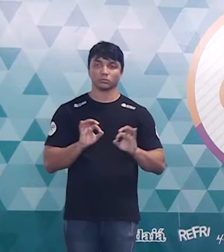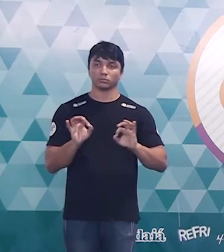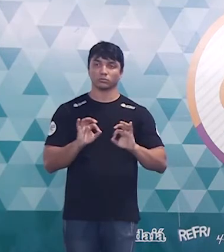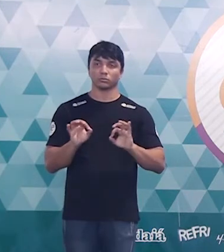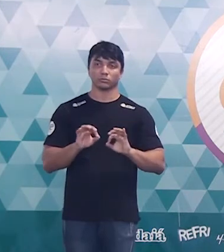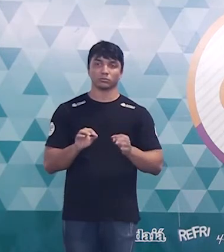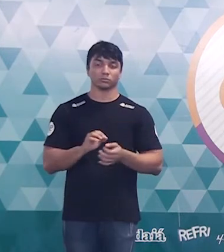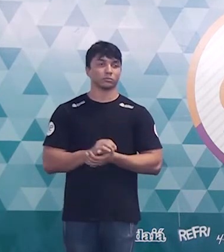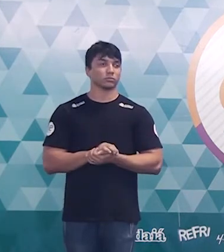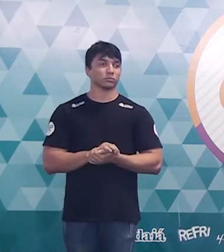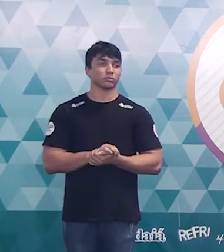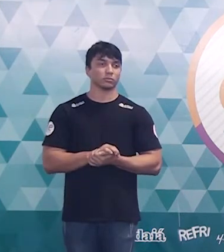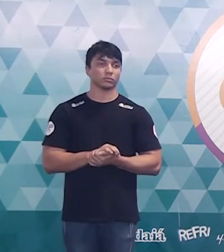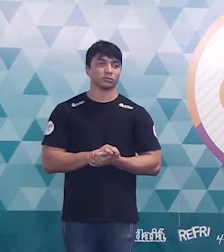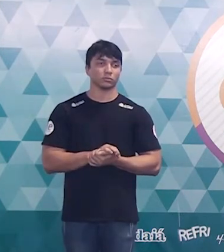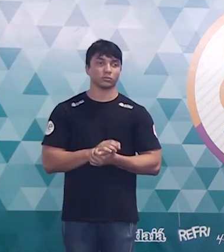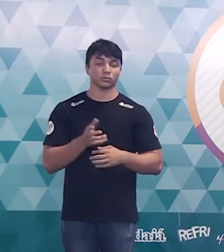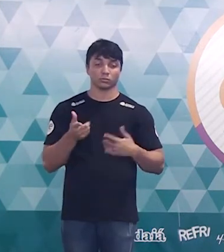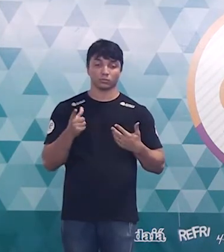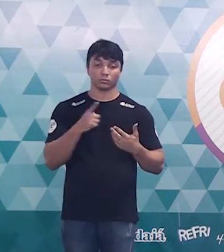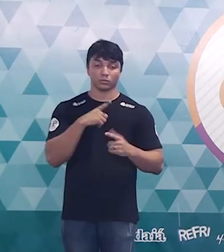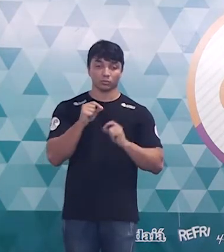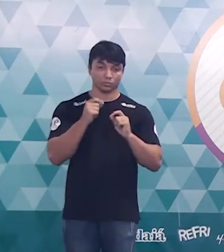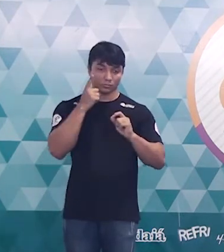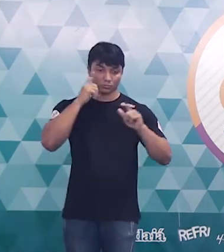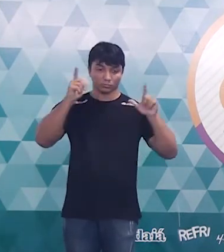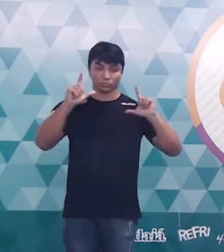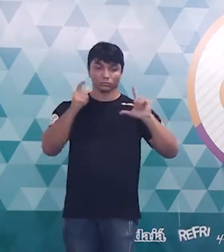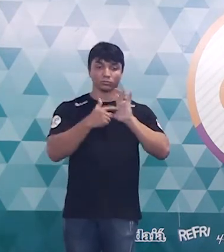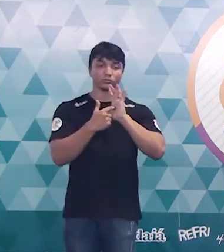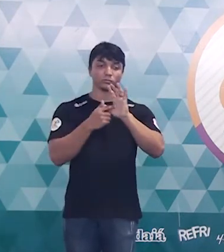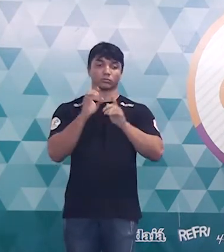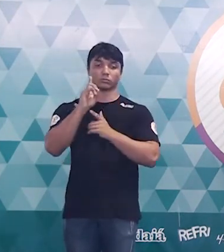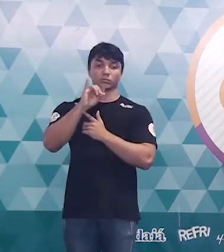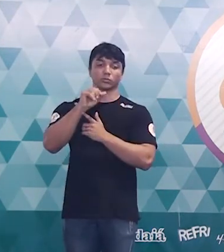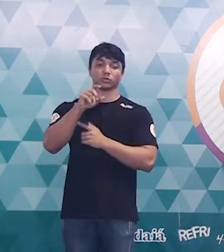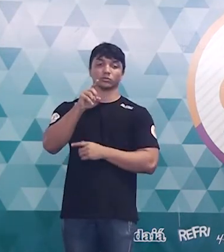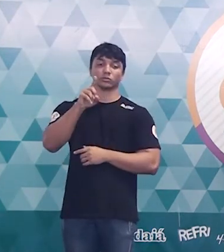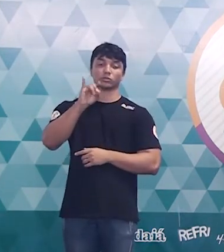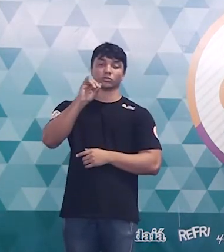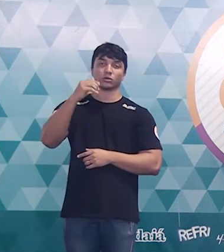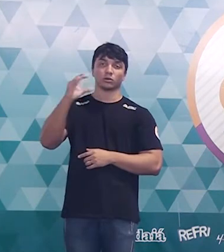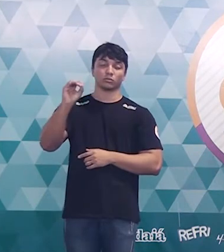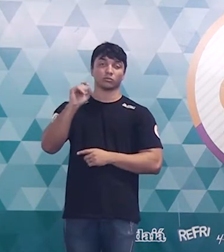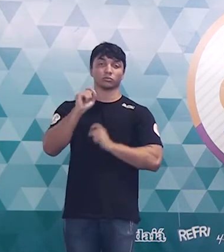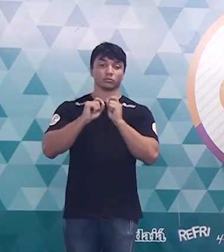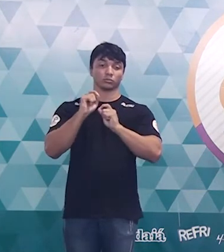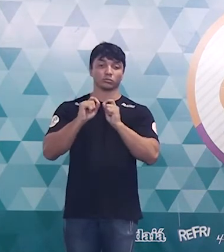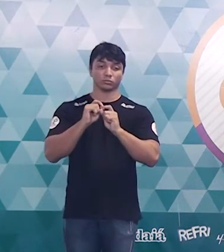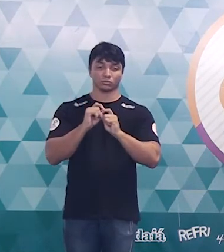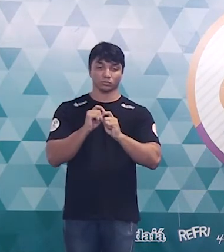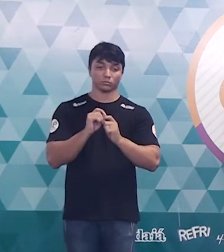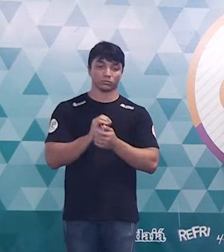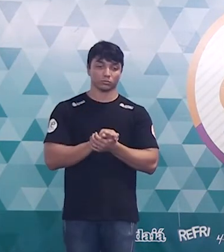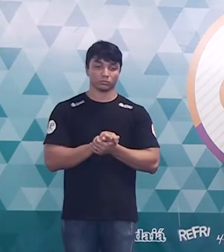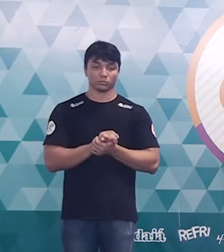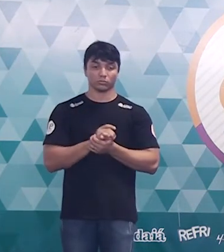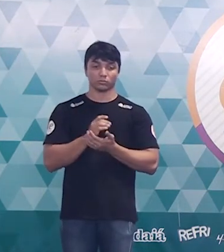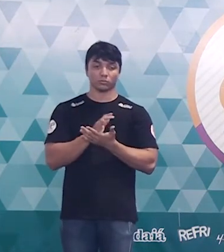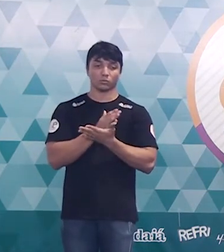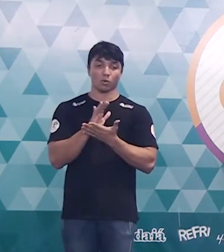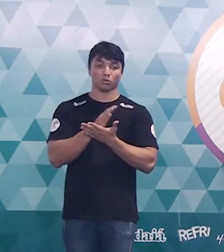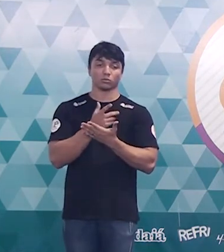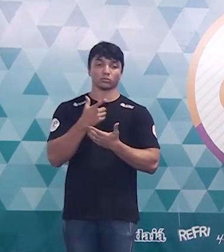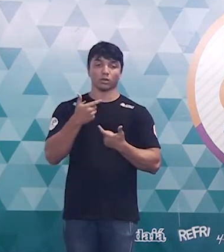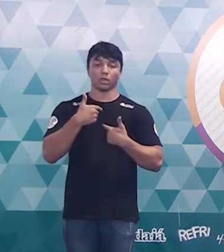tem. Então olha só, temos aí na sua tela um dia de cão. Canques. Alguns me chamam assim,